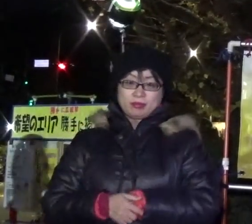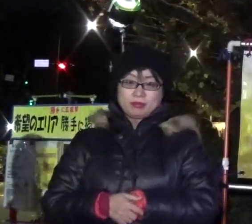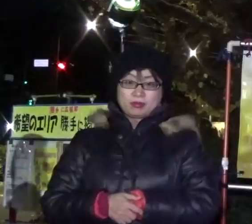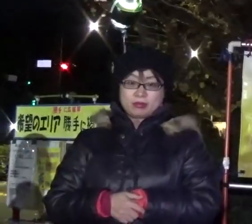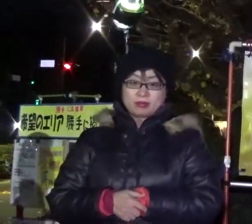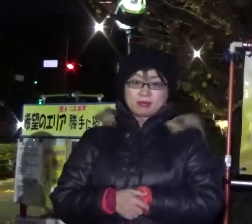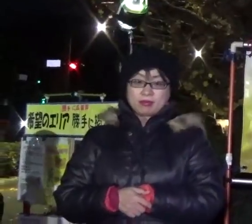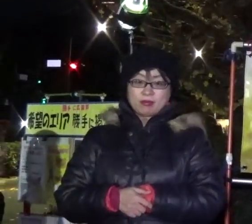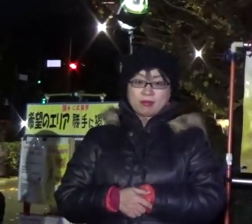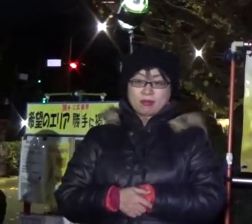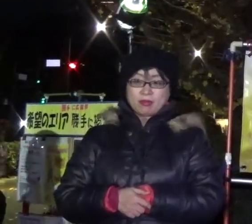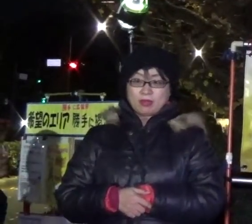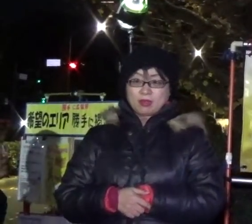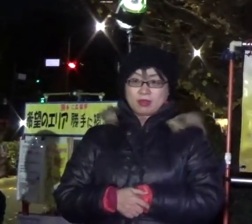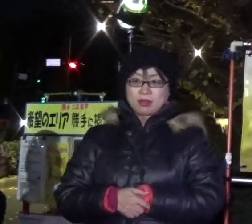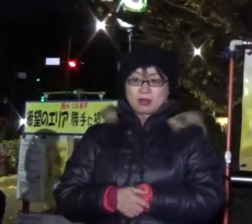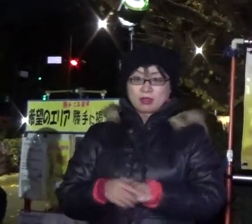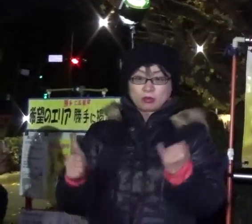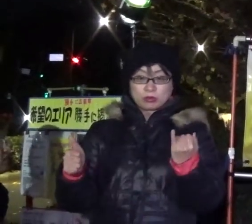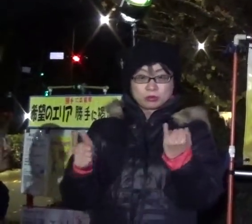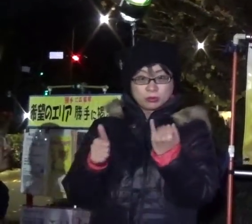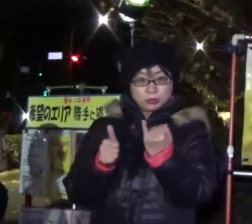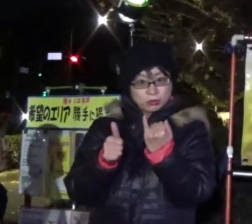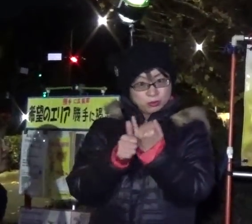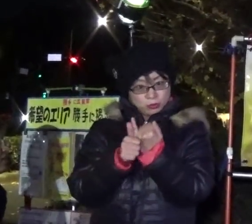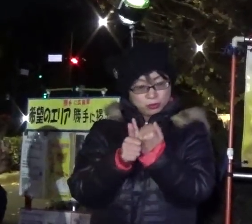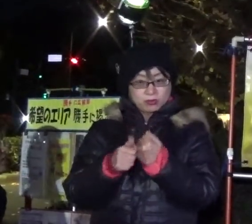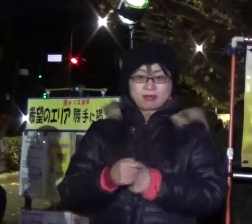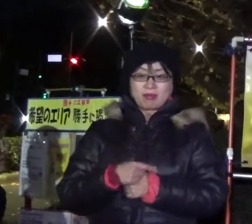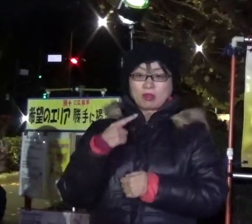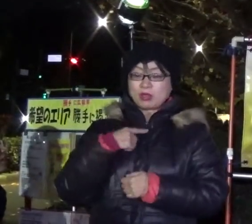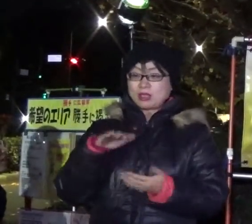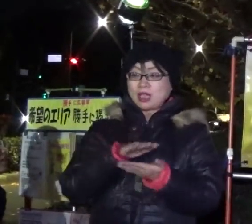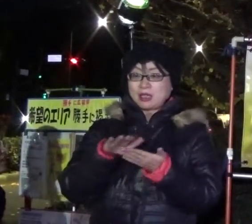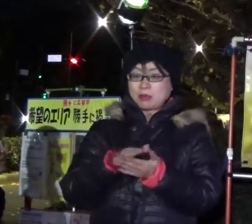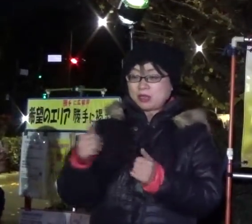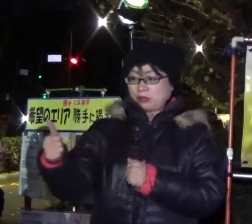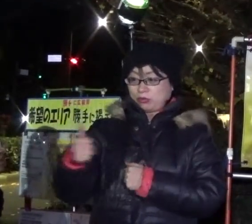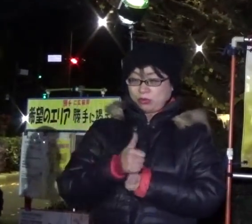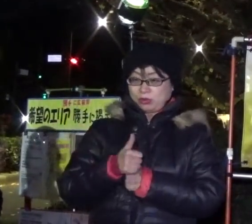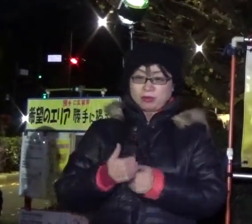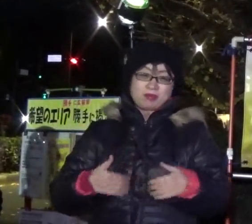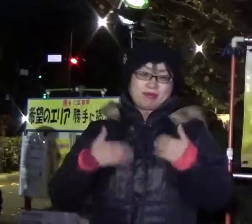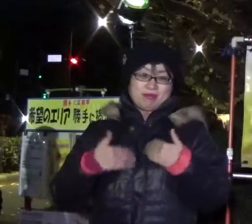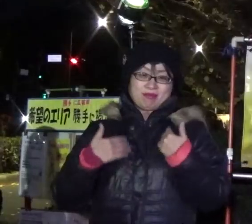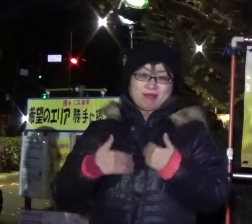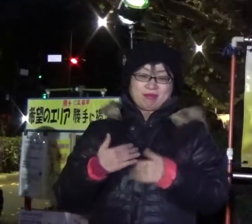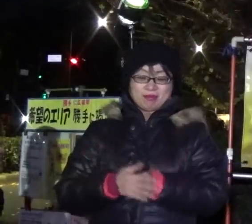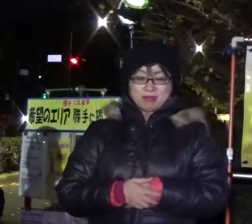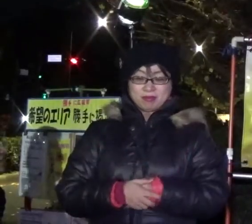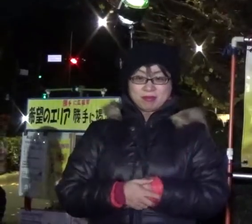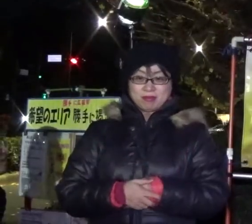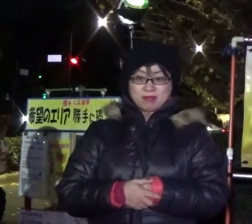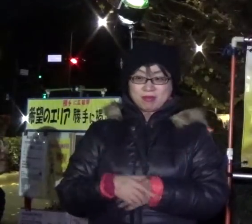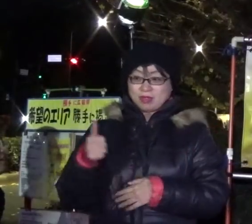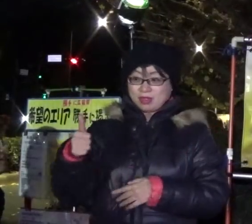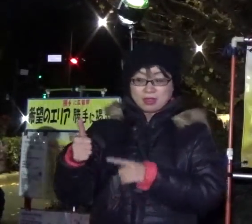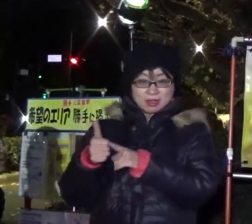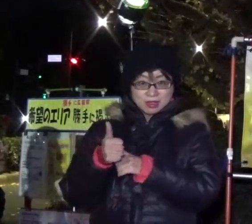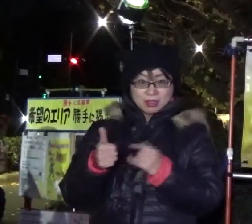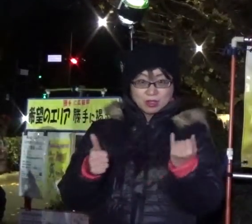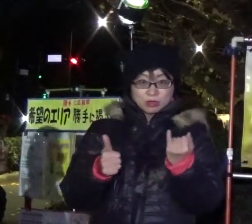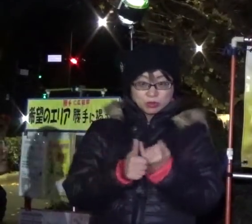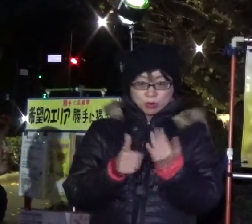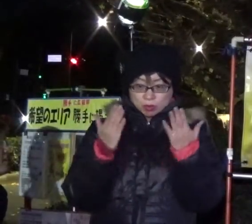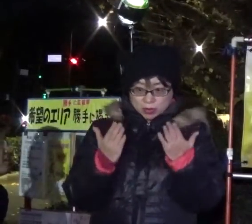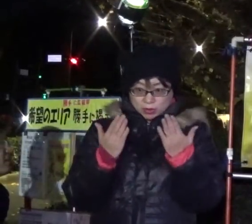の度めでたく身を固めることになって、でしかも我が埼玉に来てくれるということで、これは大歓迎と。でお前も身固めるんだから少